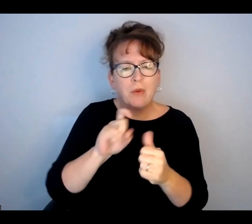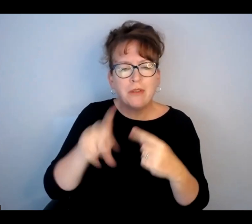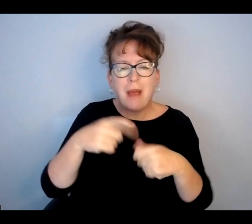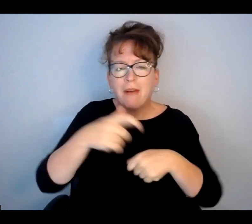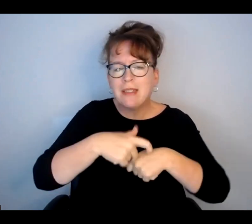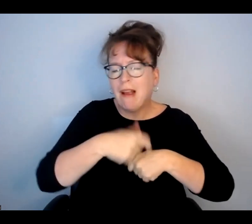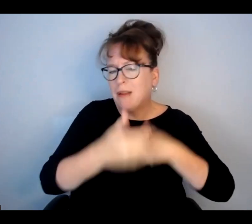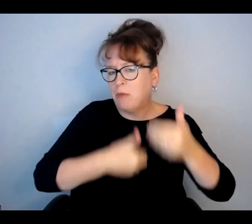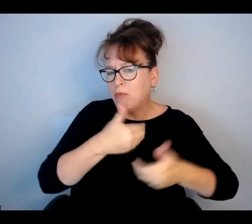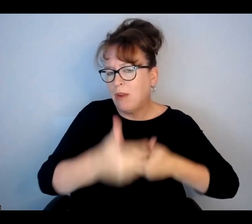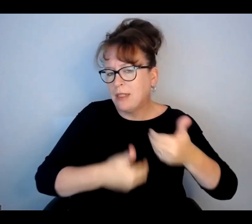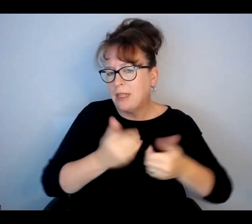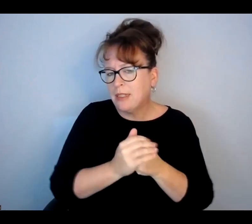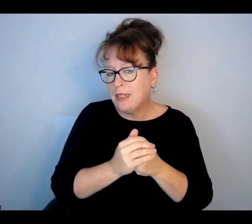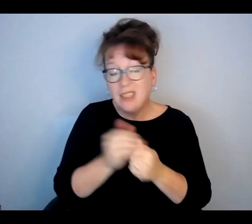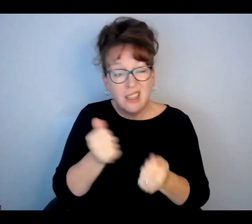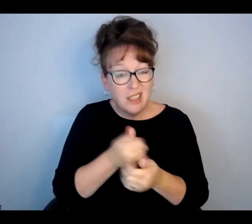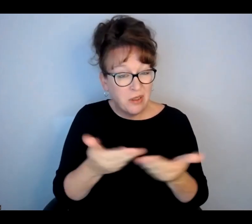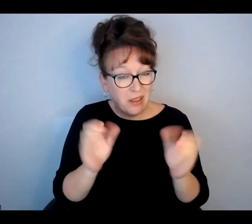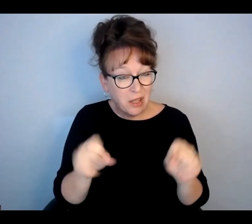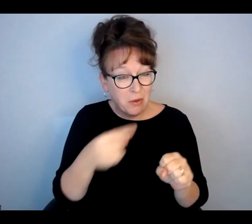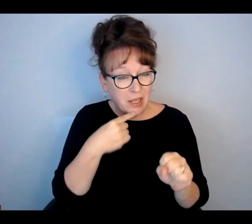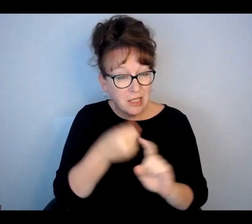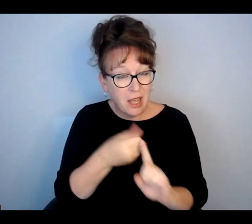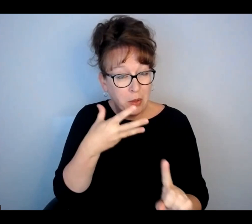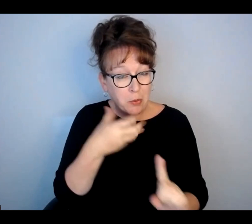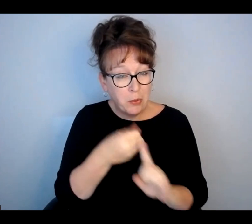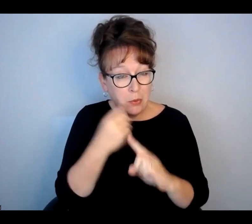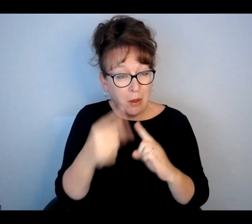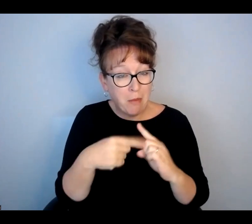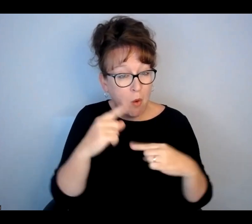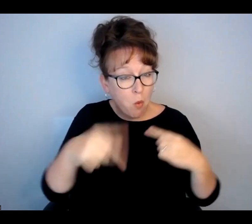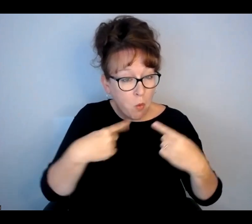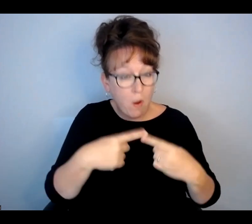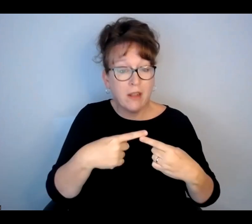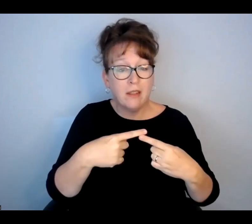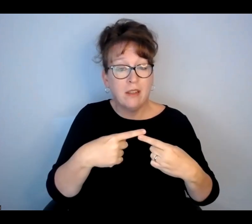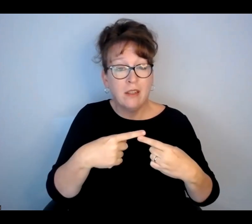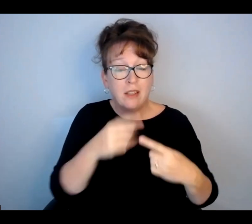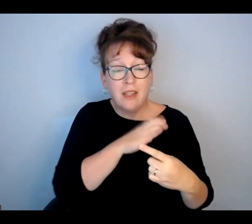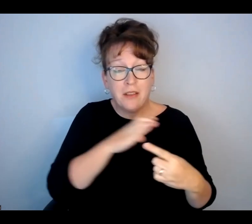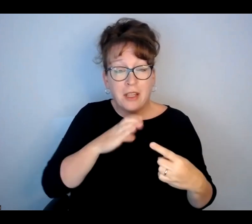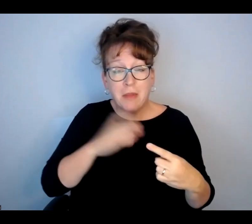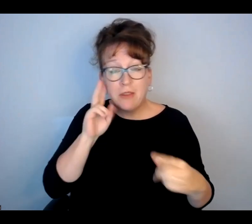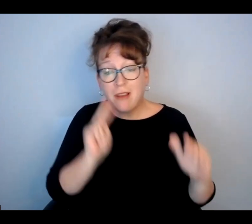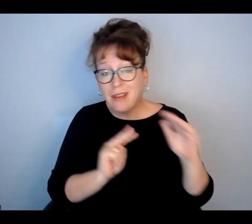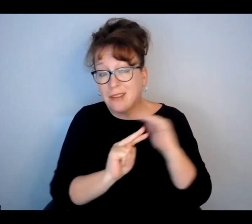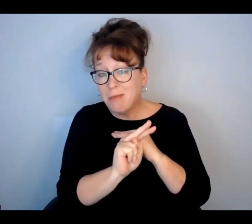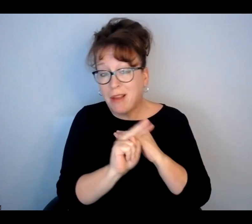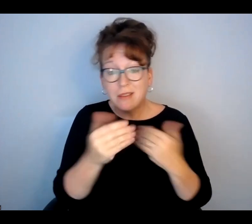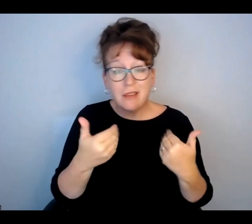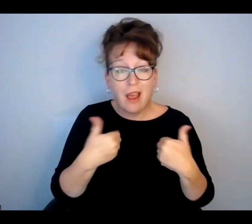que una es hay algo que usted pueda decir sobre cuando la